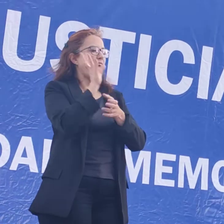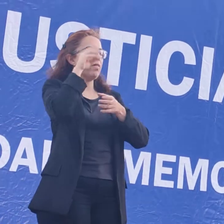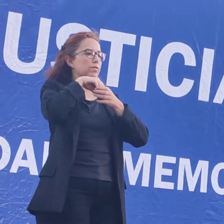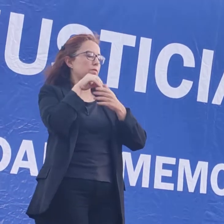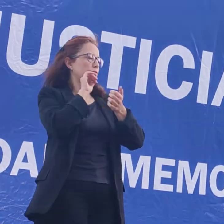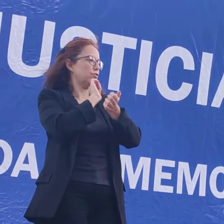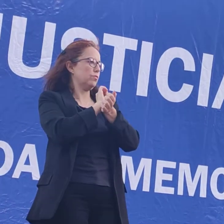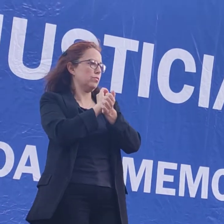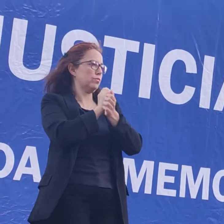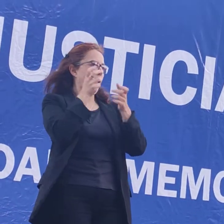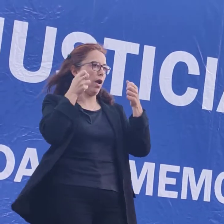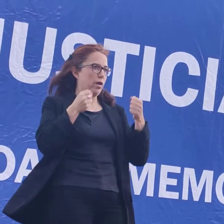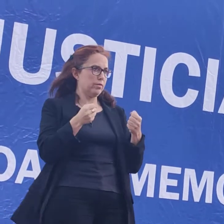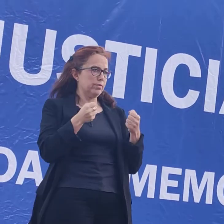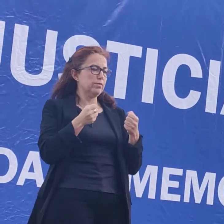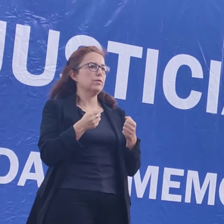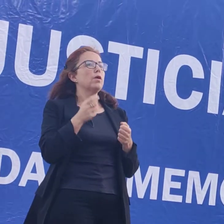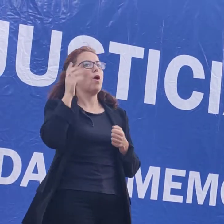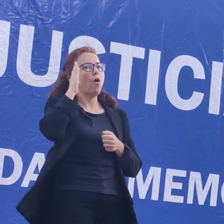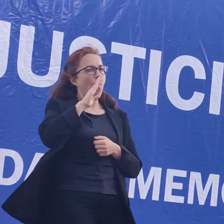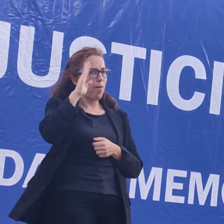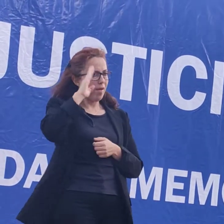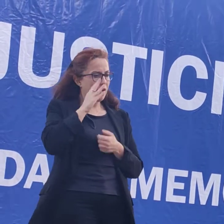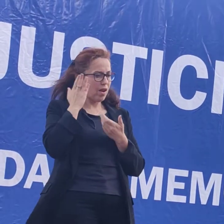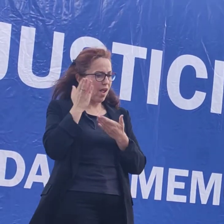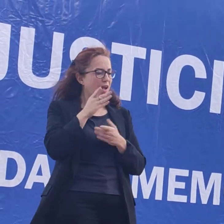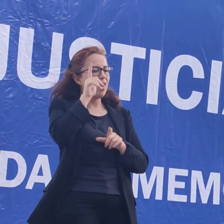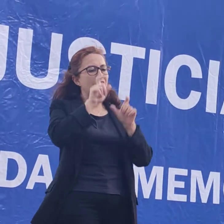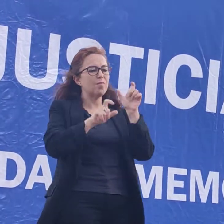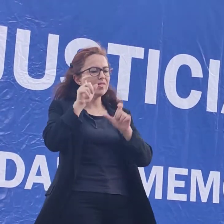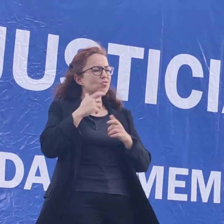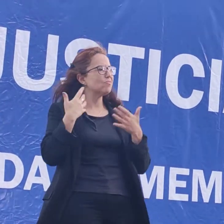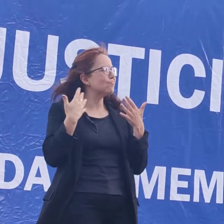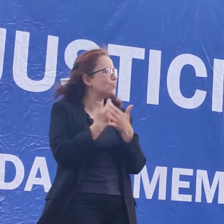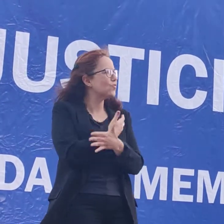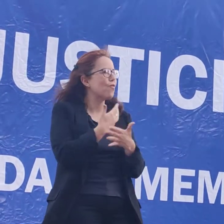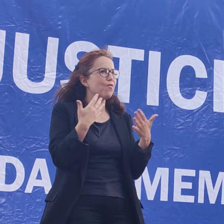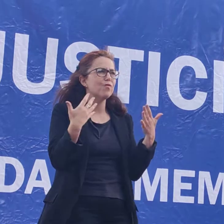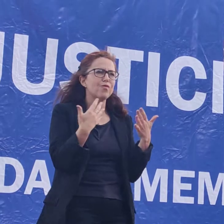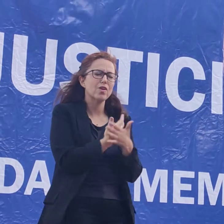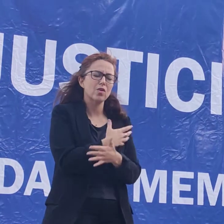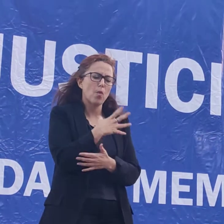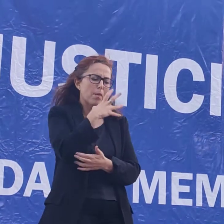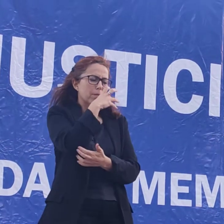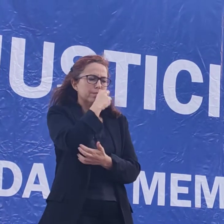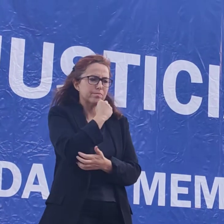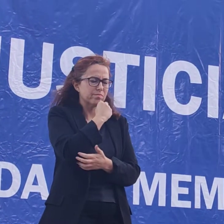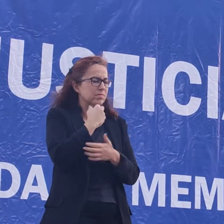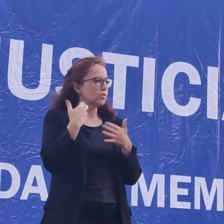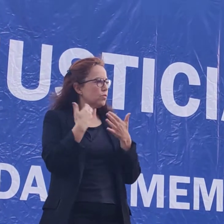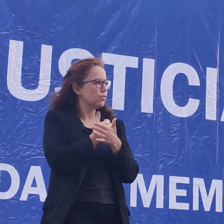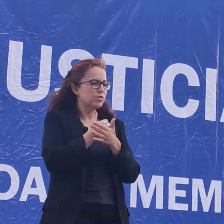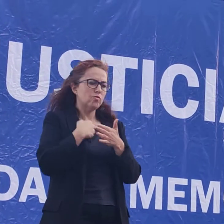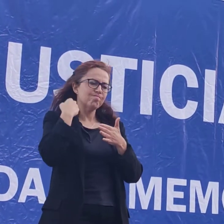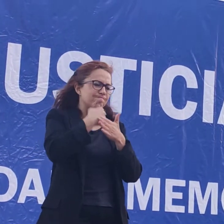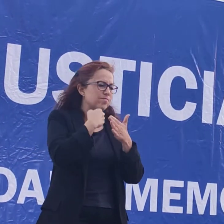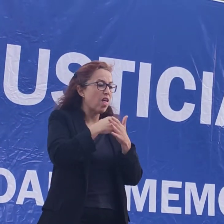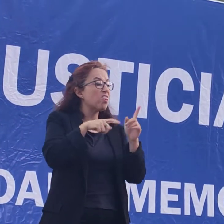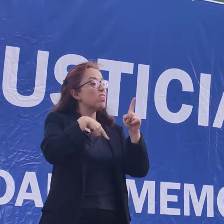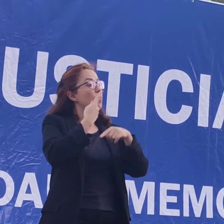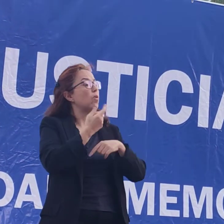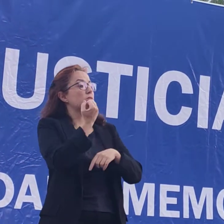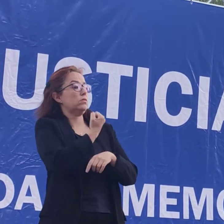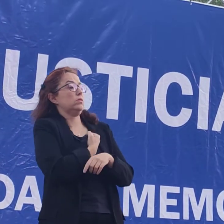acá. Es un homenaje a esos centenares que sufrieron y resistieron, a los que luego fueron